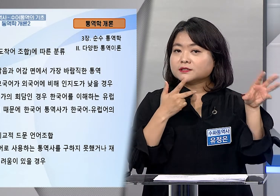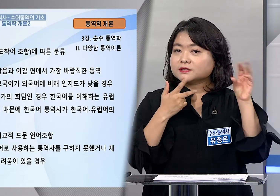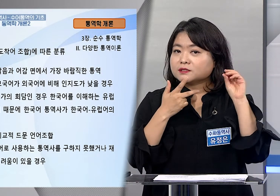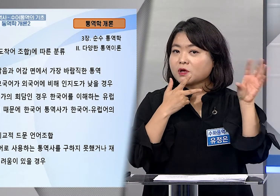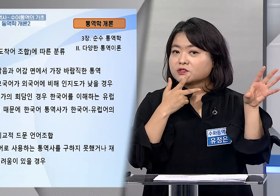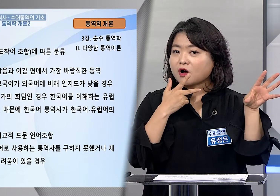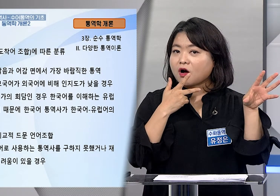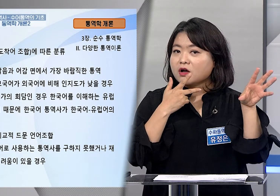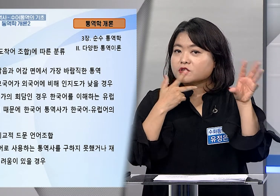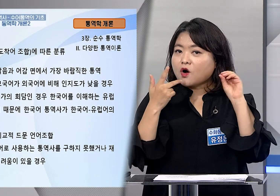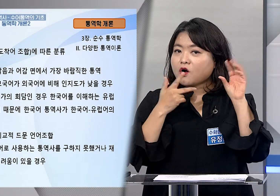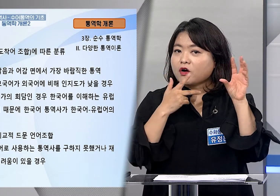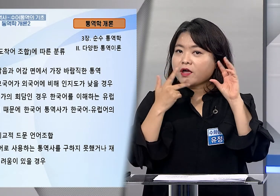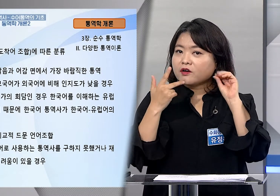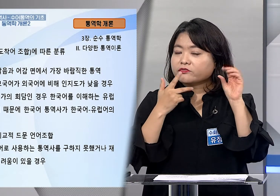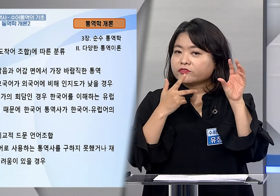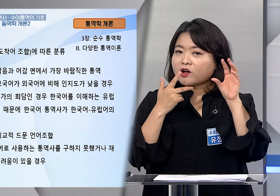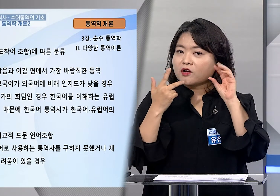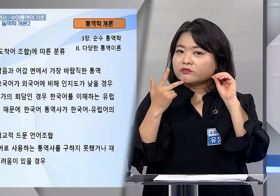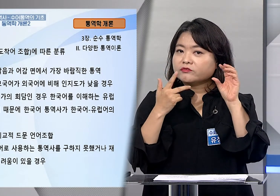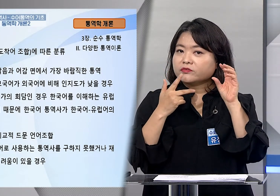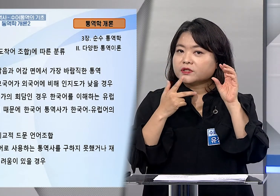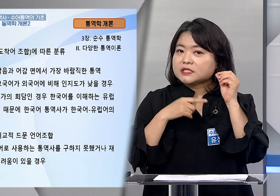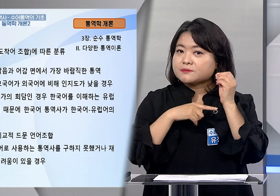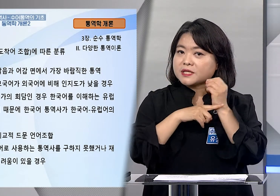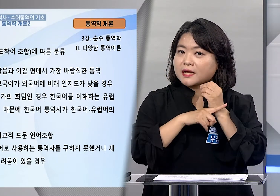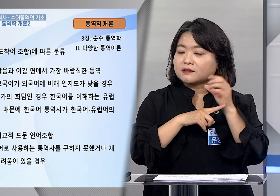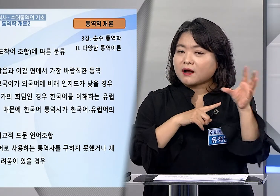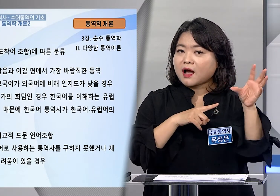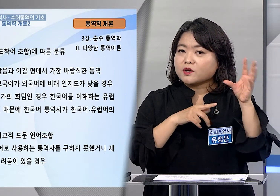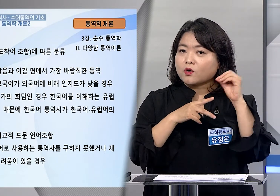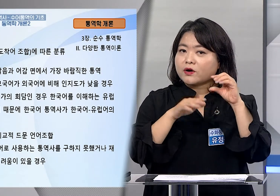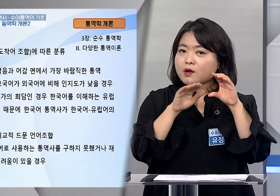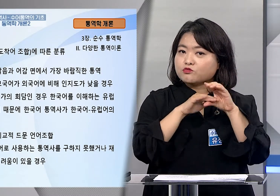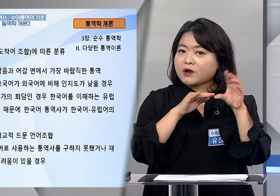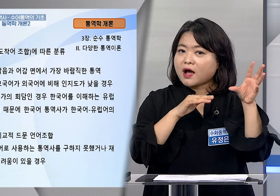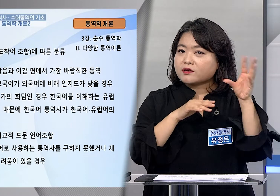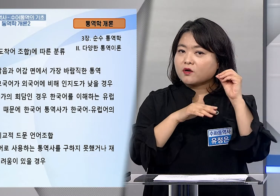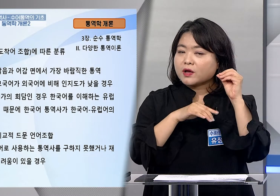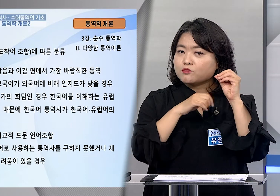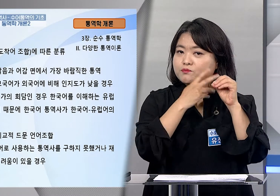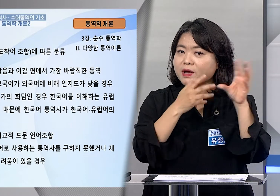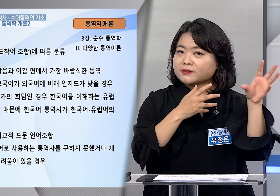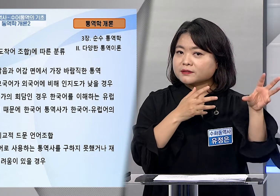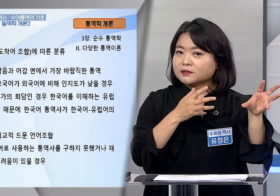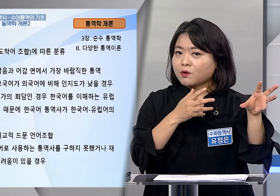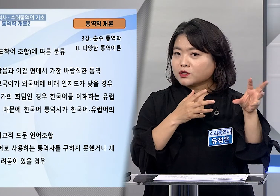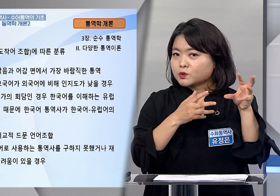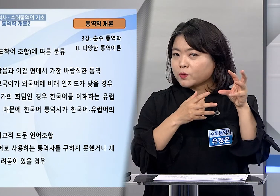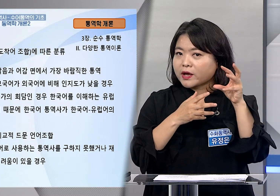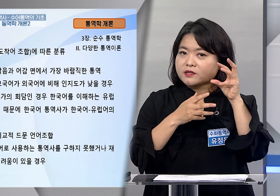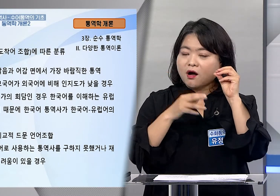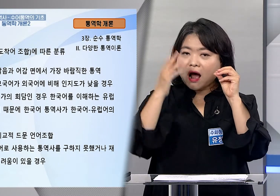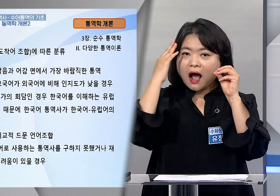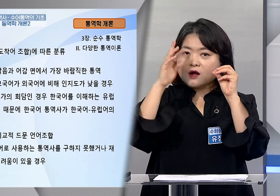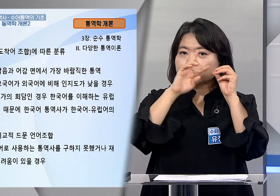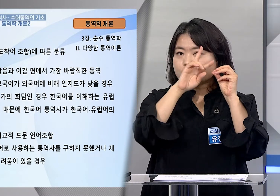들으면서 영어의 어떤 의미라든가 영어의 문화, 영어의 문맥들을 머리 속에서 한국어로